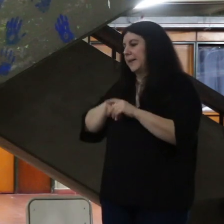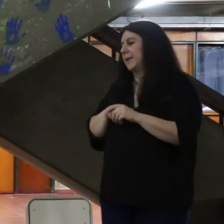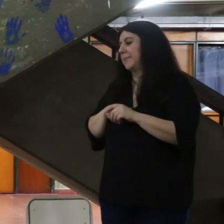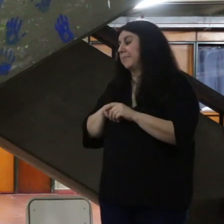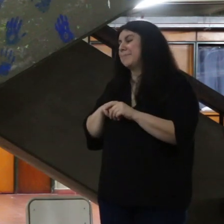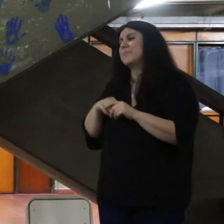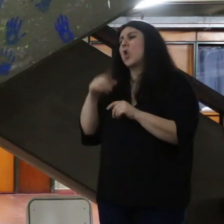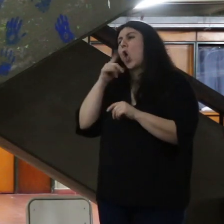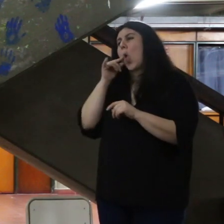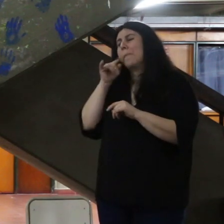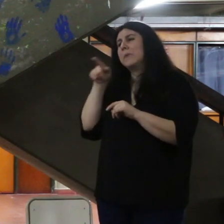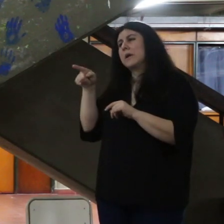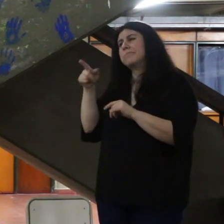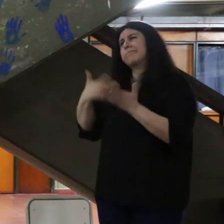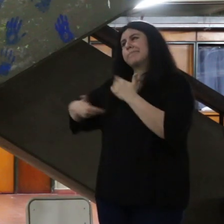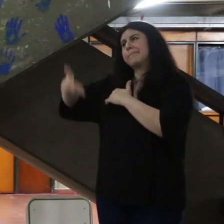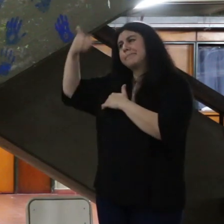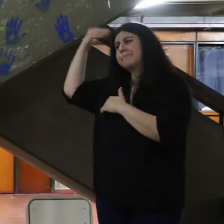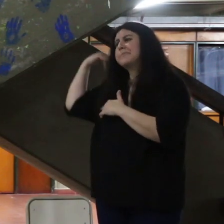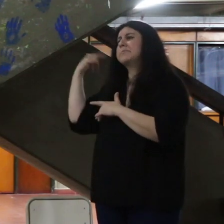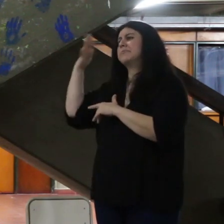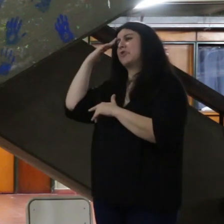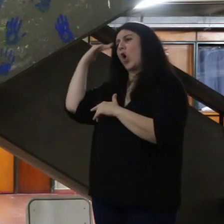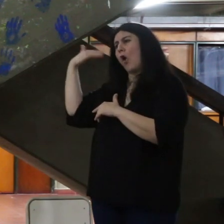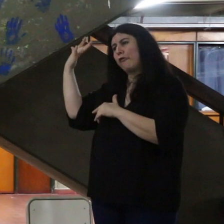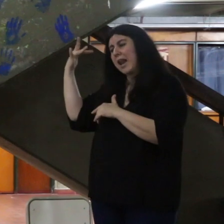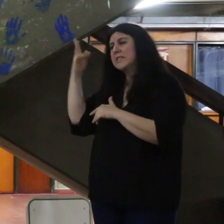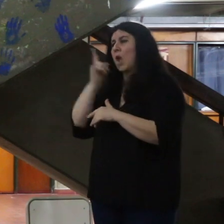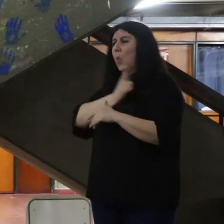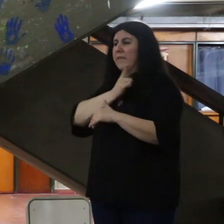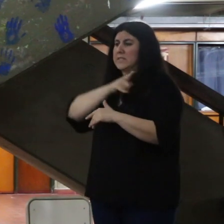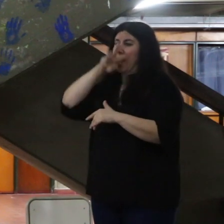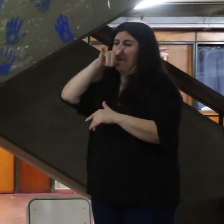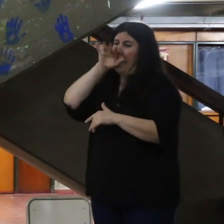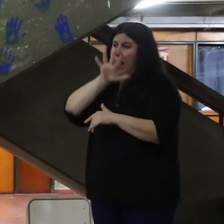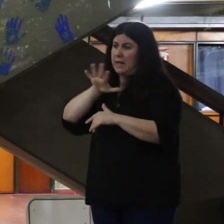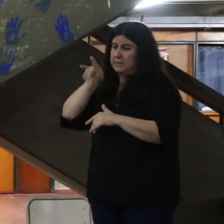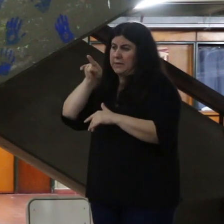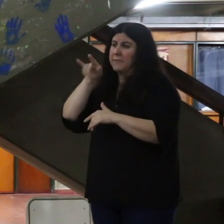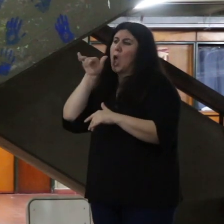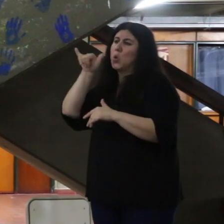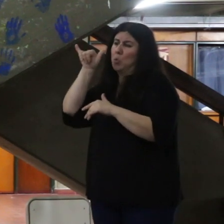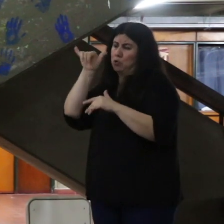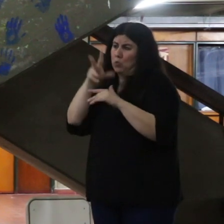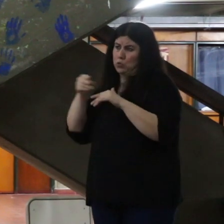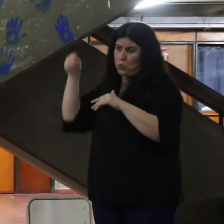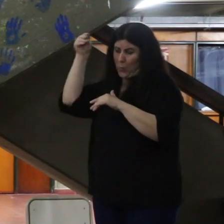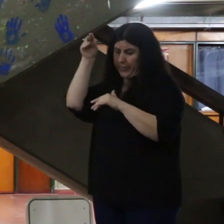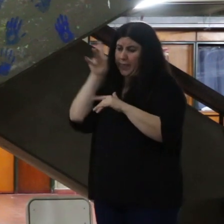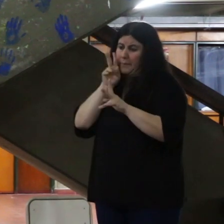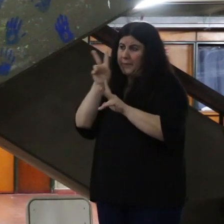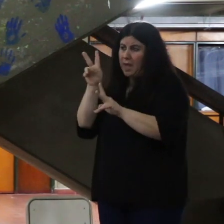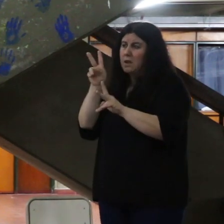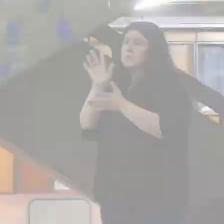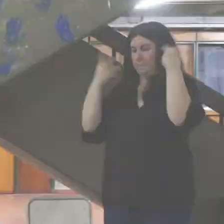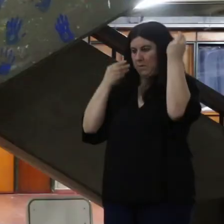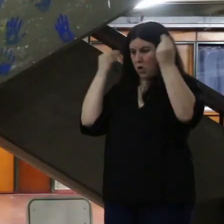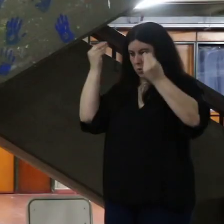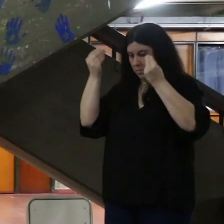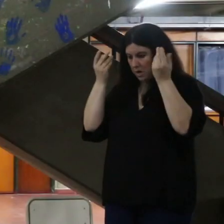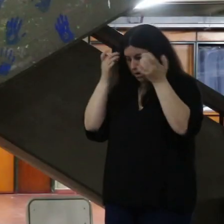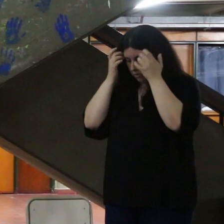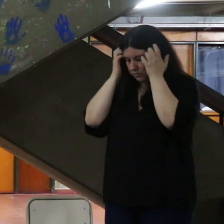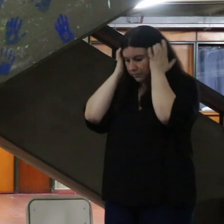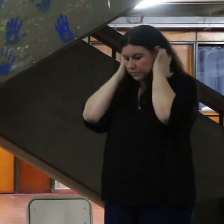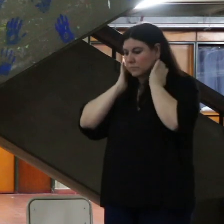poco dio una conferencia en la Universidad de La Plata, está subida a YouTube, sobre desigualdades.